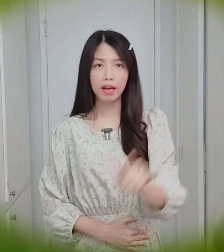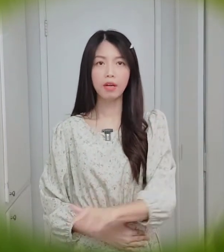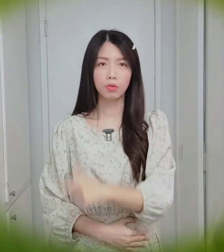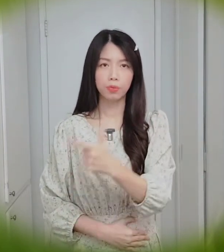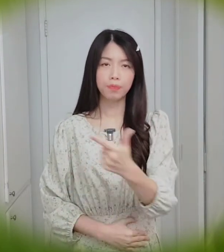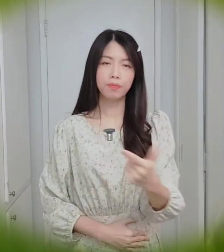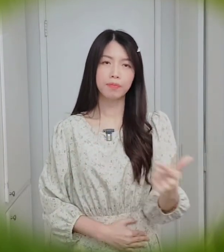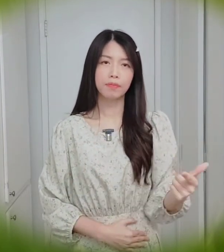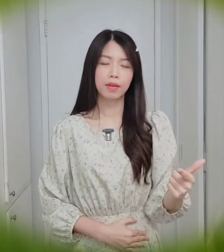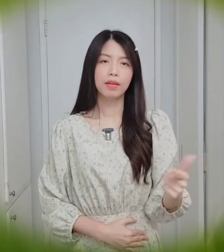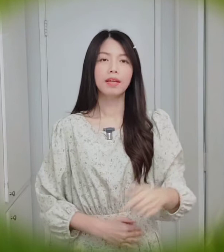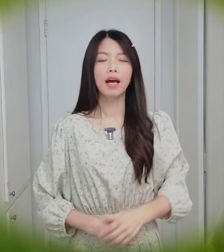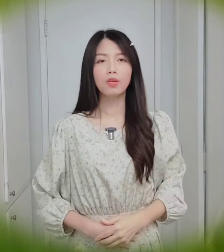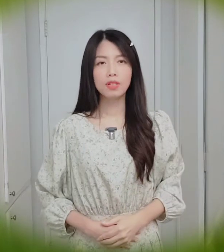없습니다.